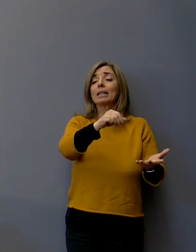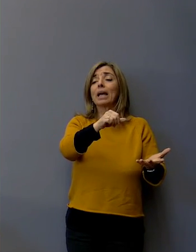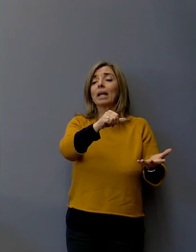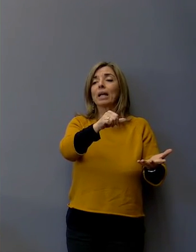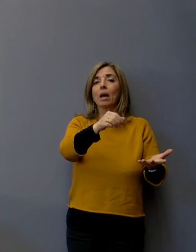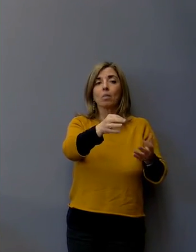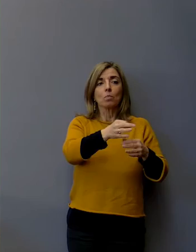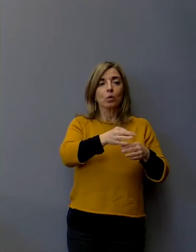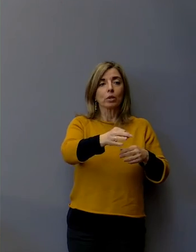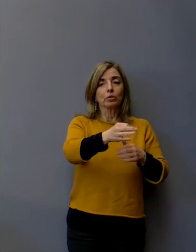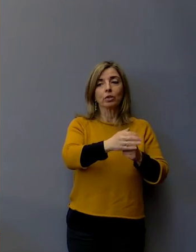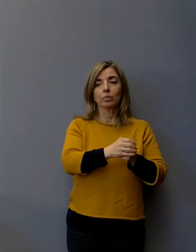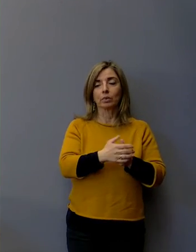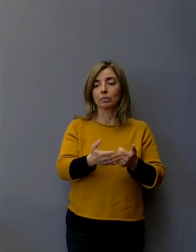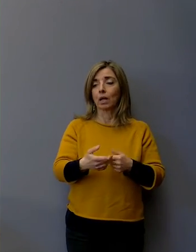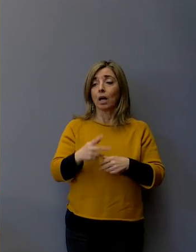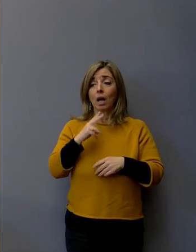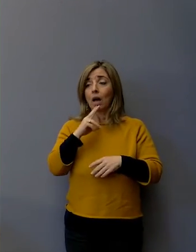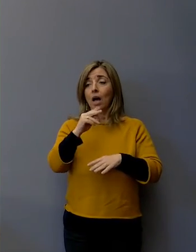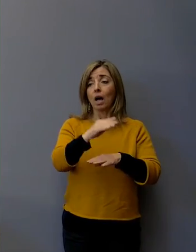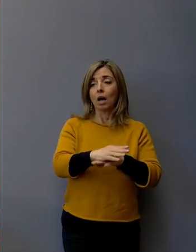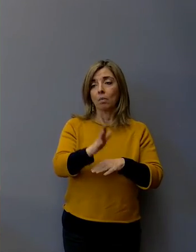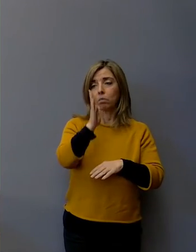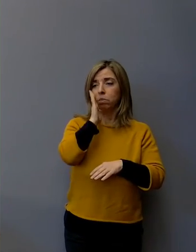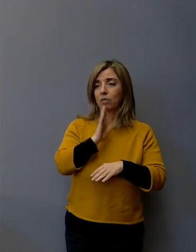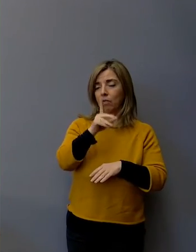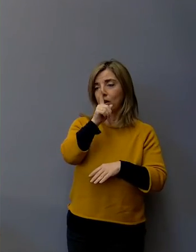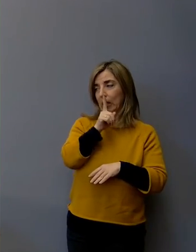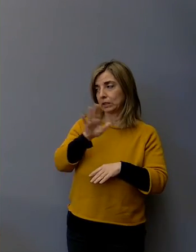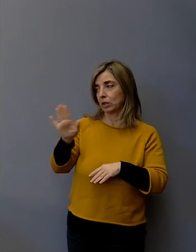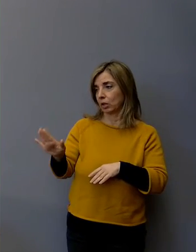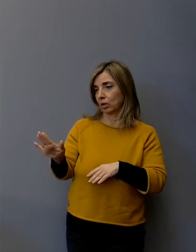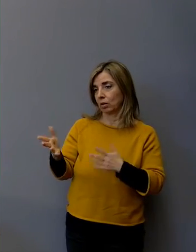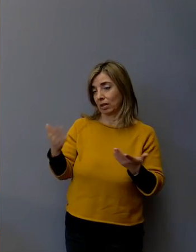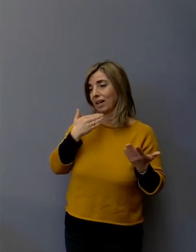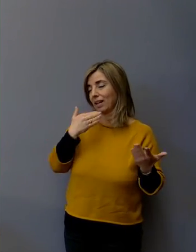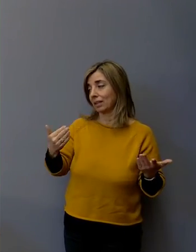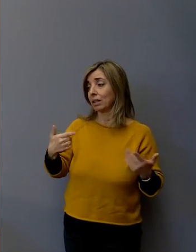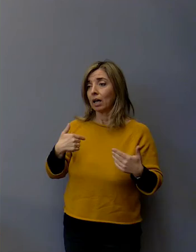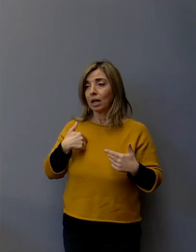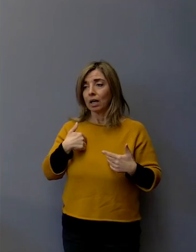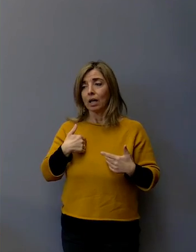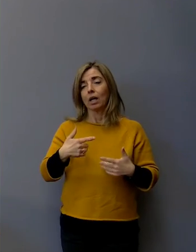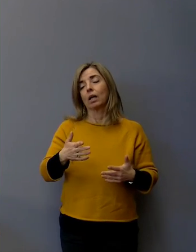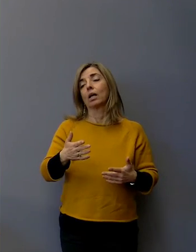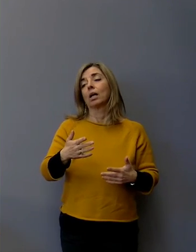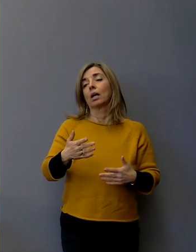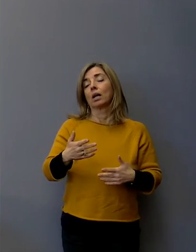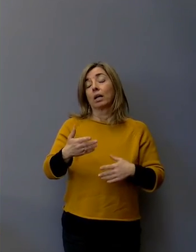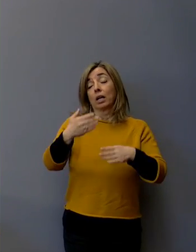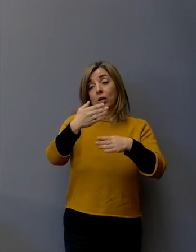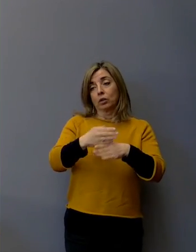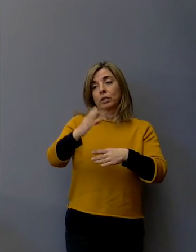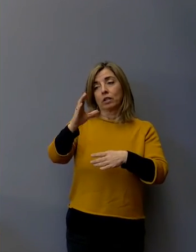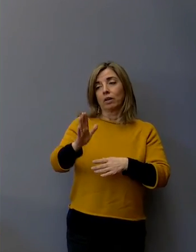zitto grazie consigliere crivello non è un dibattito tra lei e il sindaco ci saranno e ci sono già state anche tante